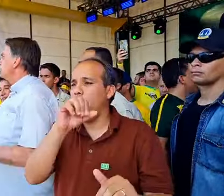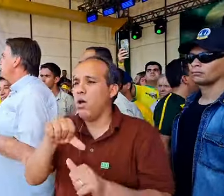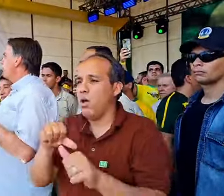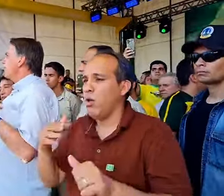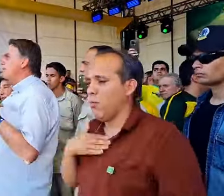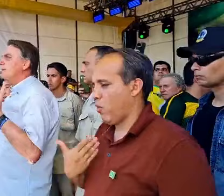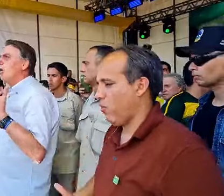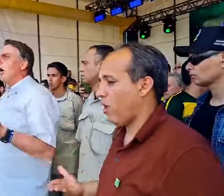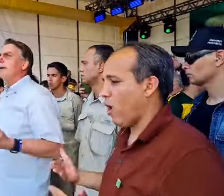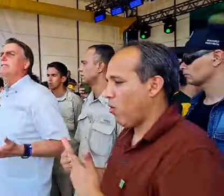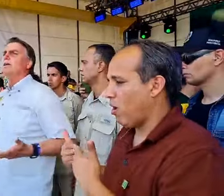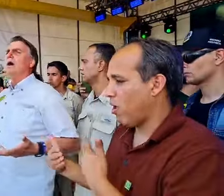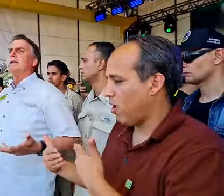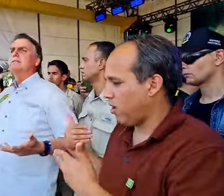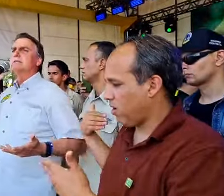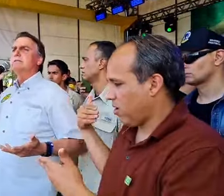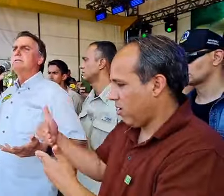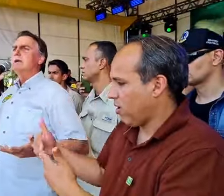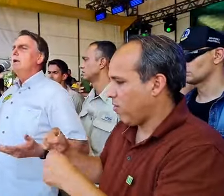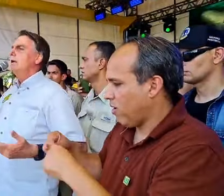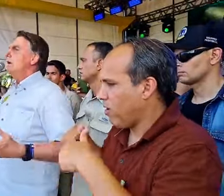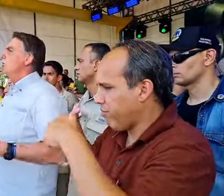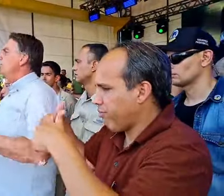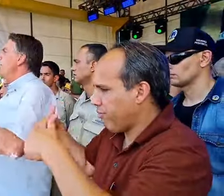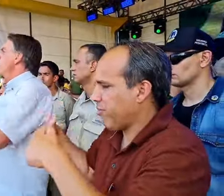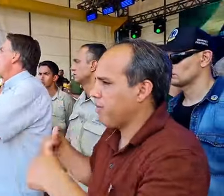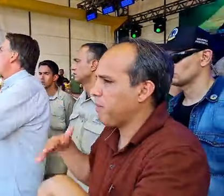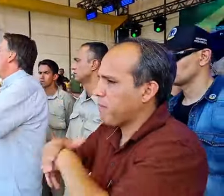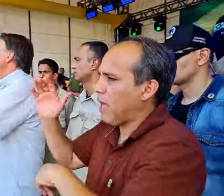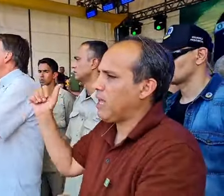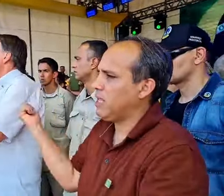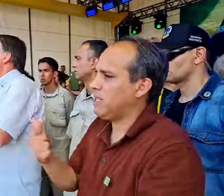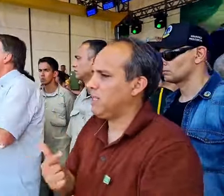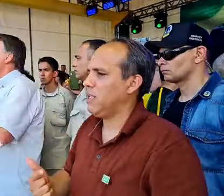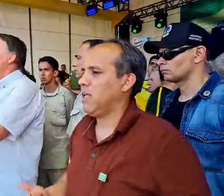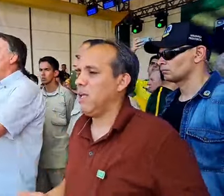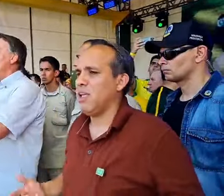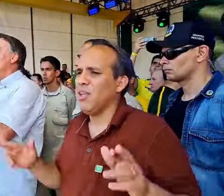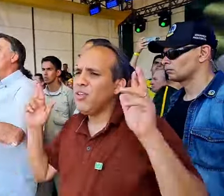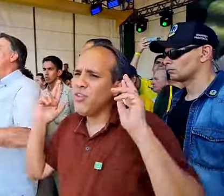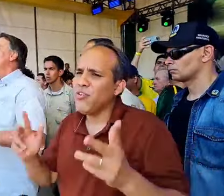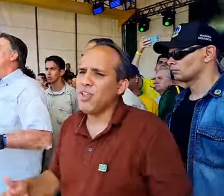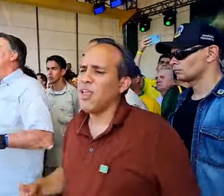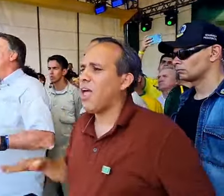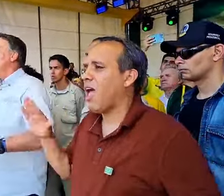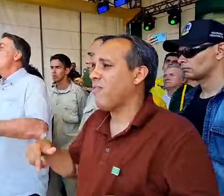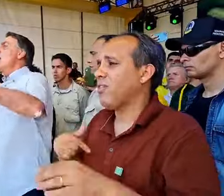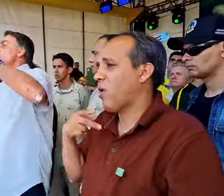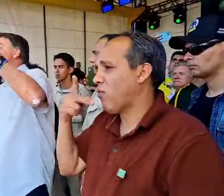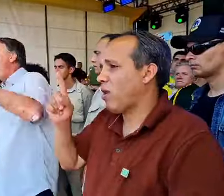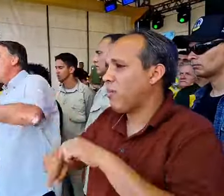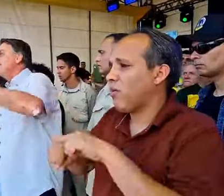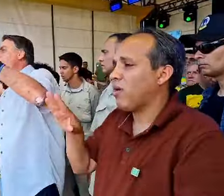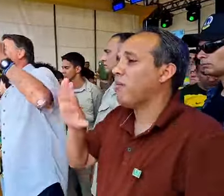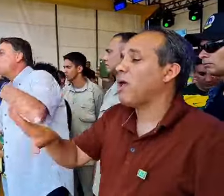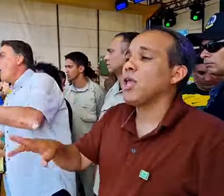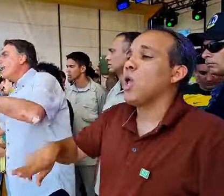Há uma diferença enorme entre nós. De vez em quando eu falo algum palavrão,